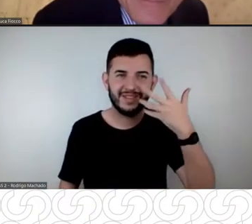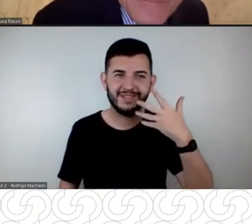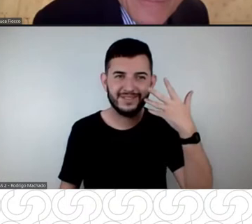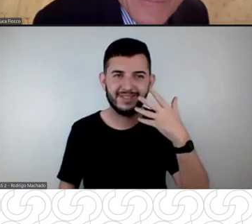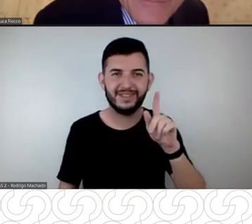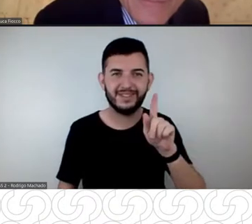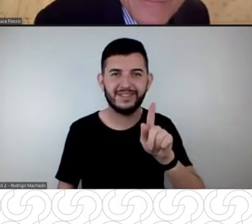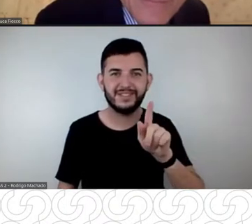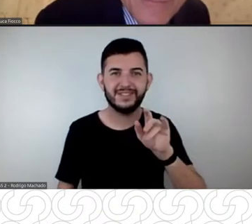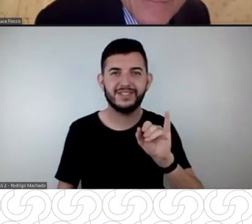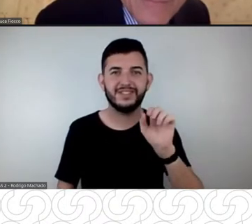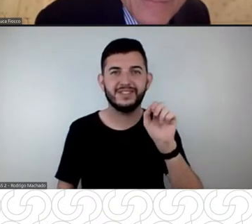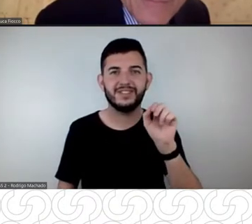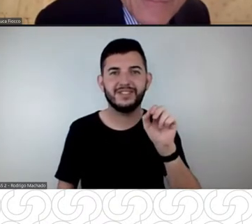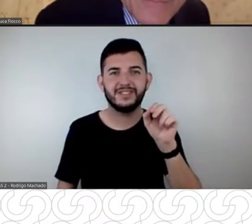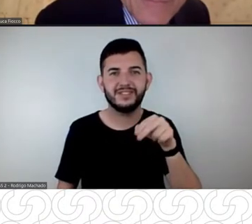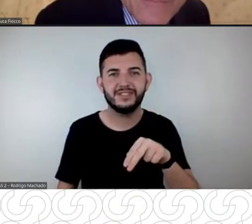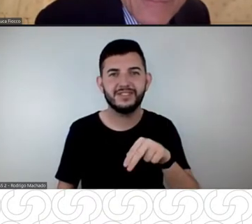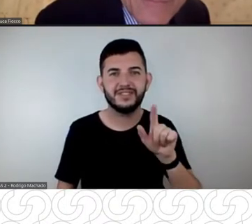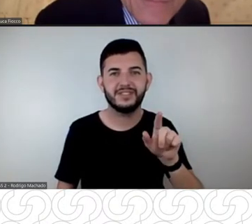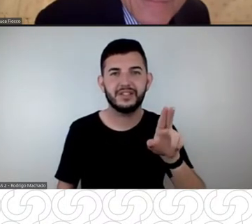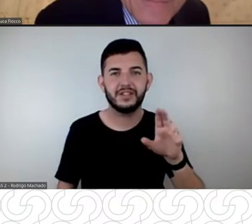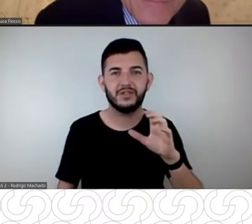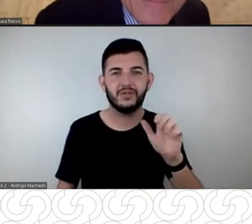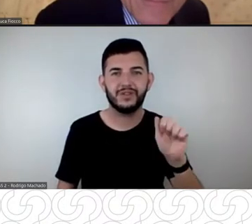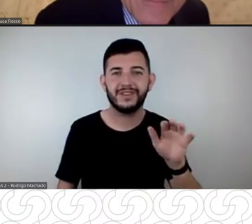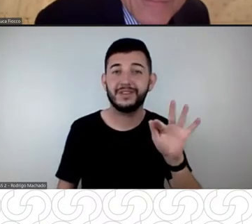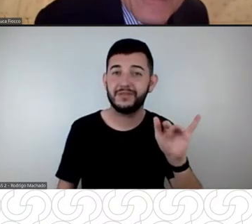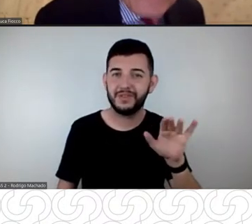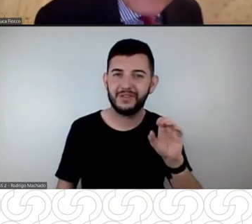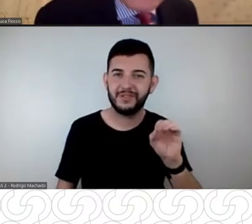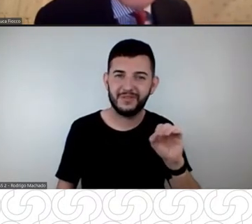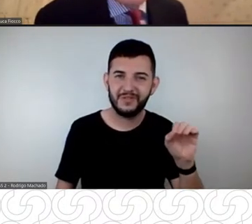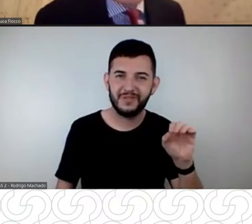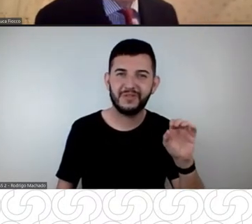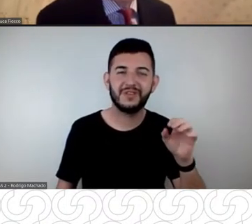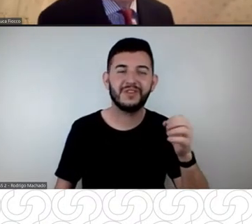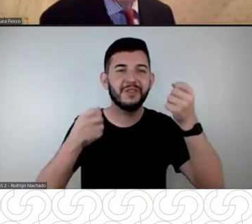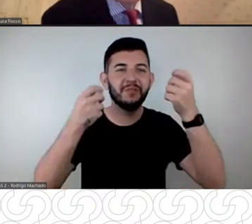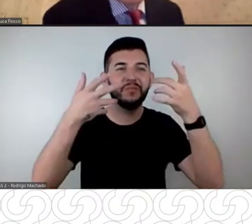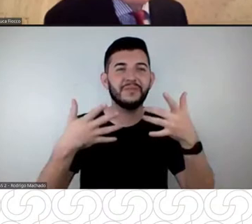Fiocco, para que ele fale um pouquinho o que é que ele pensa sobre isso.